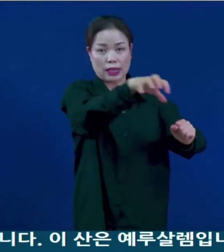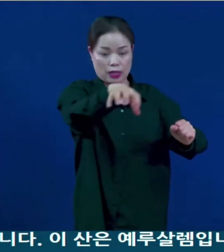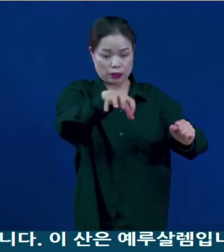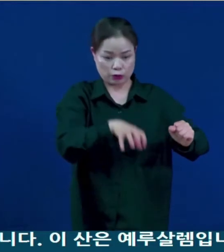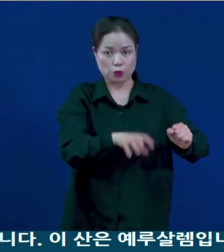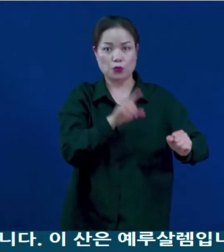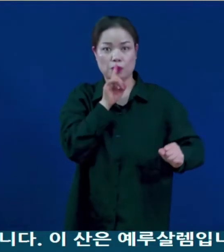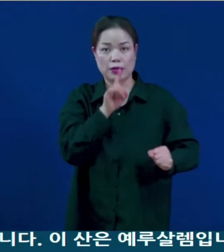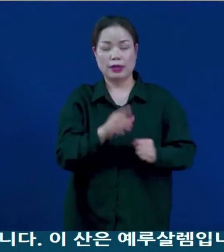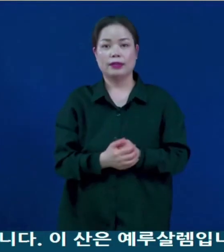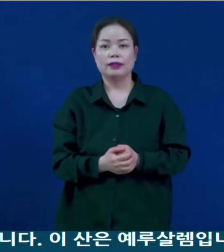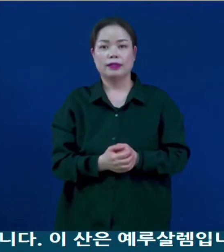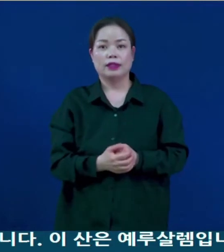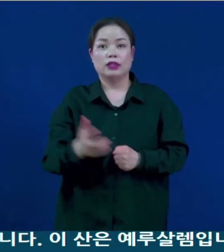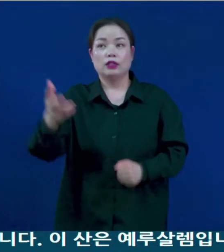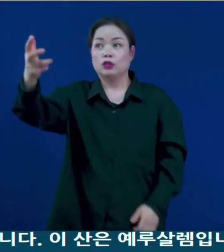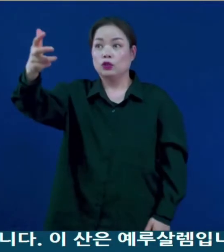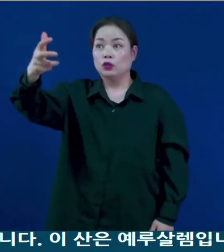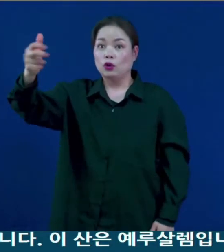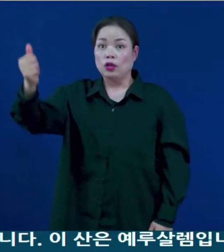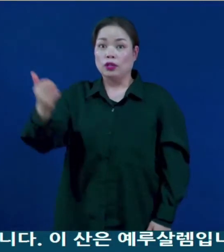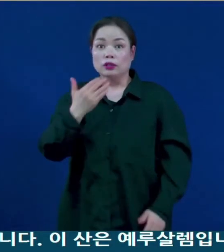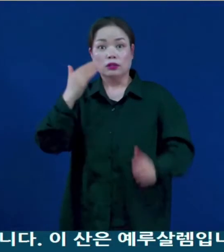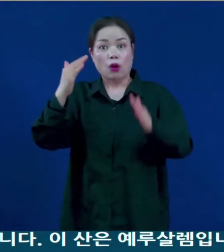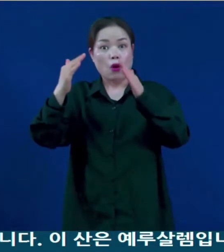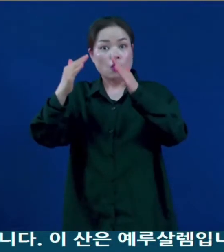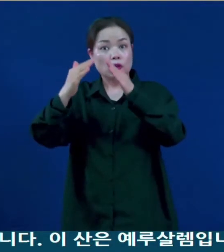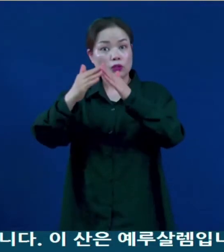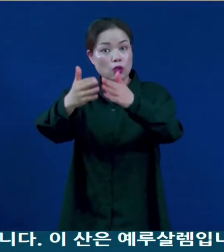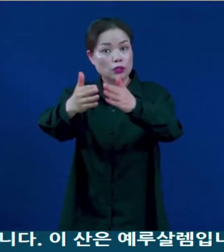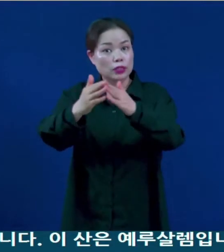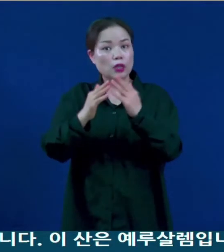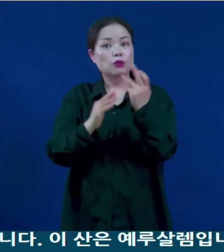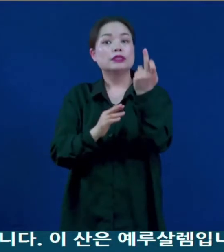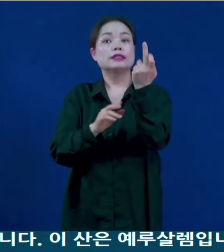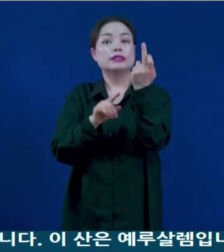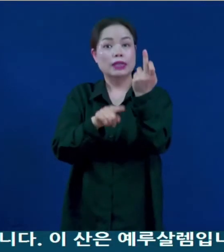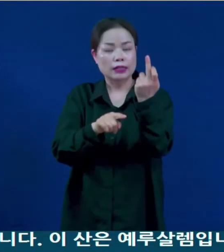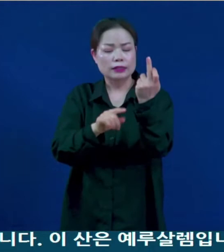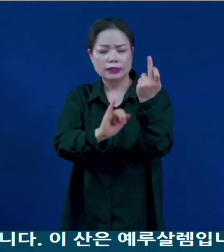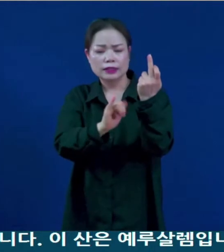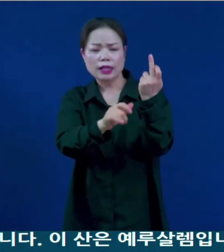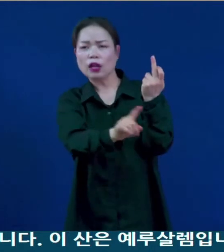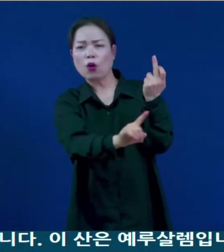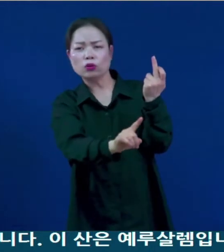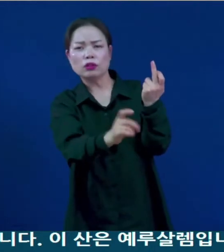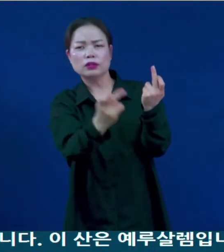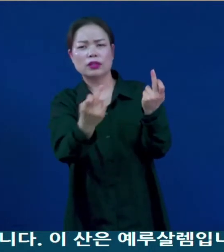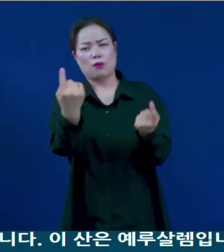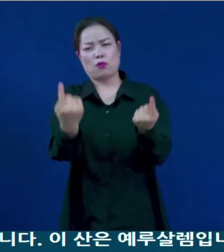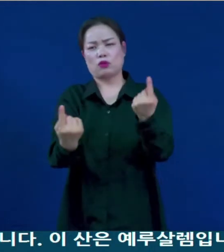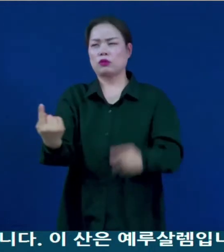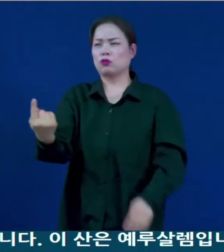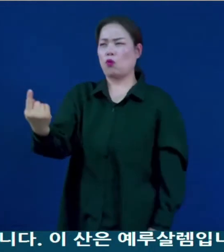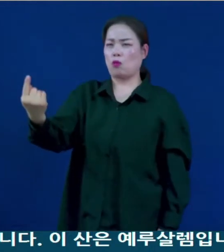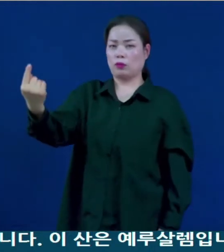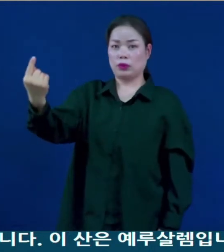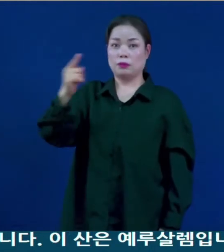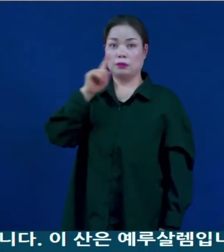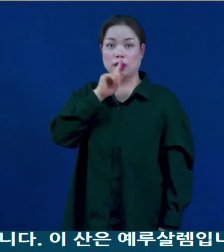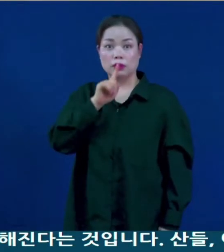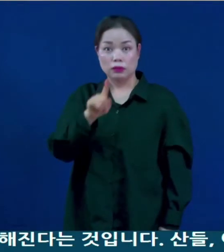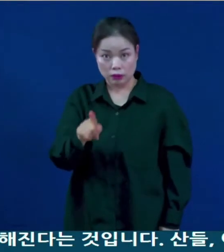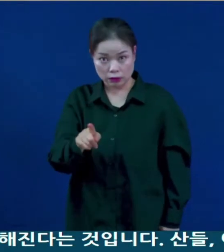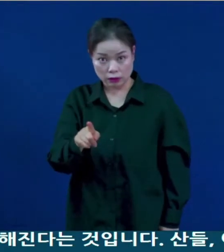뜻합니다. 여호와의 성전이 세워진 산이 세상 어떤 산보다 높아지리라는 이